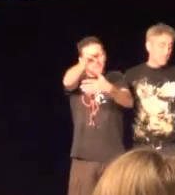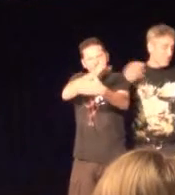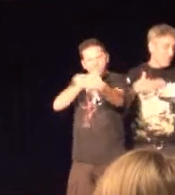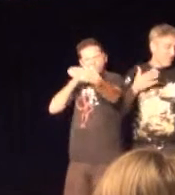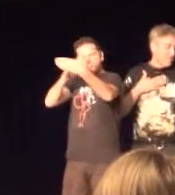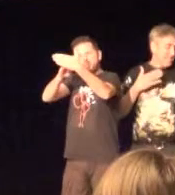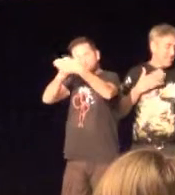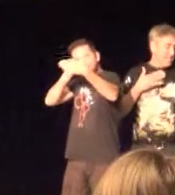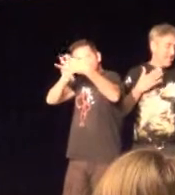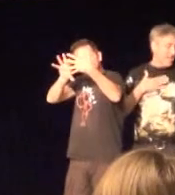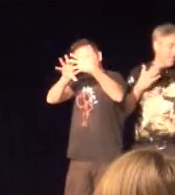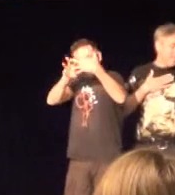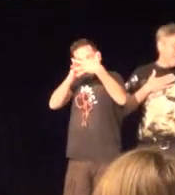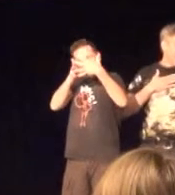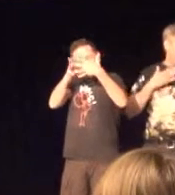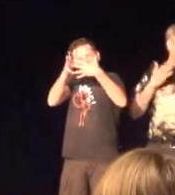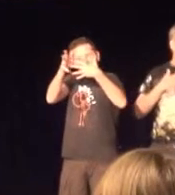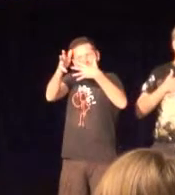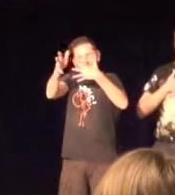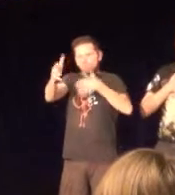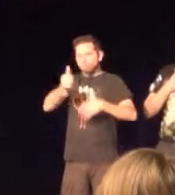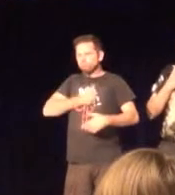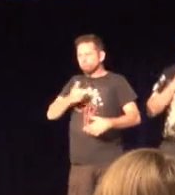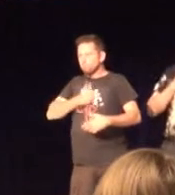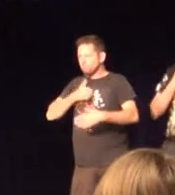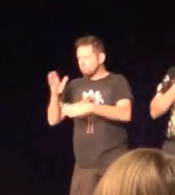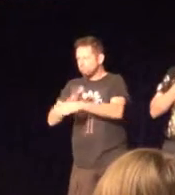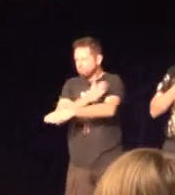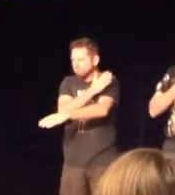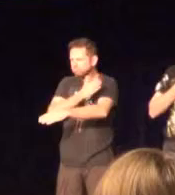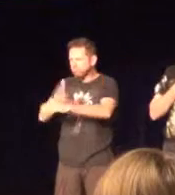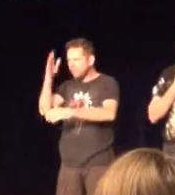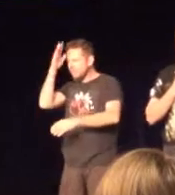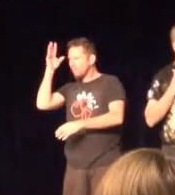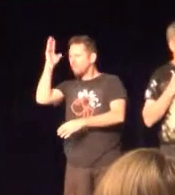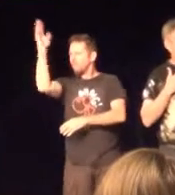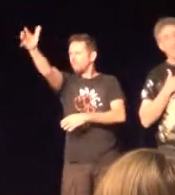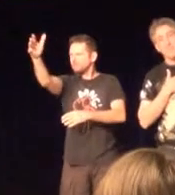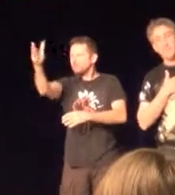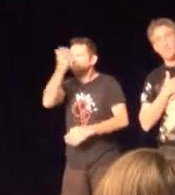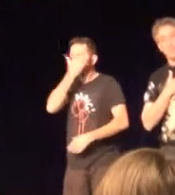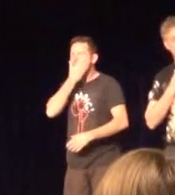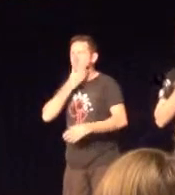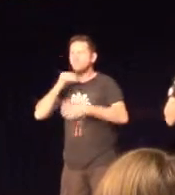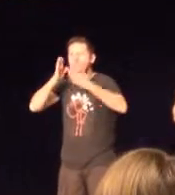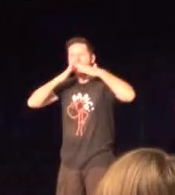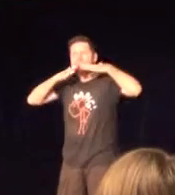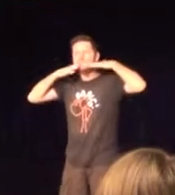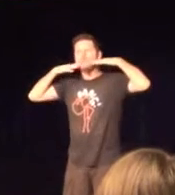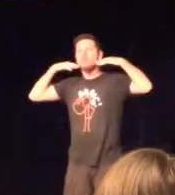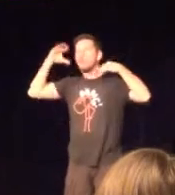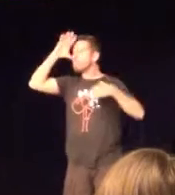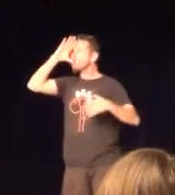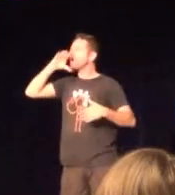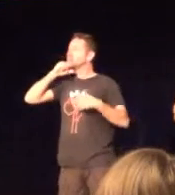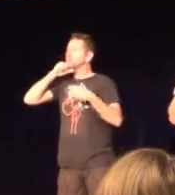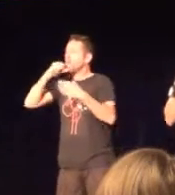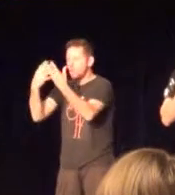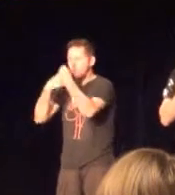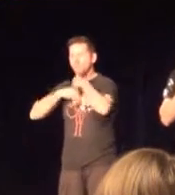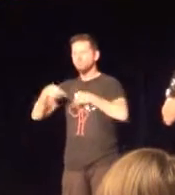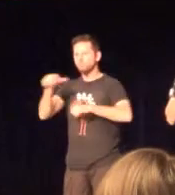barrières. Je me suis prédit un avenir radieux. Je n'accepterai le hasard que s'il est en mon pouvoir.